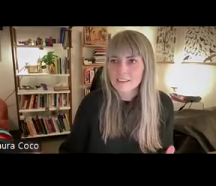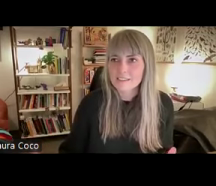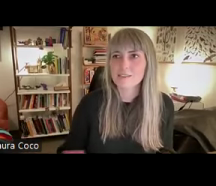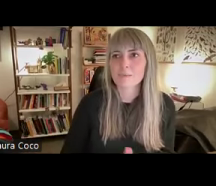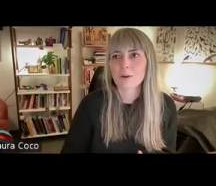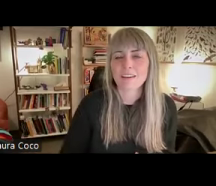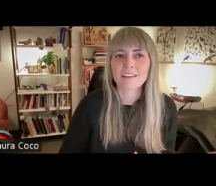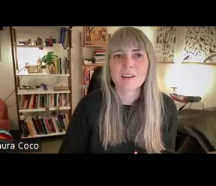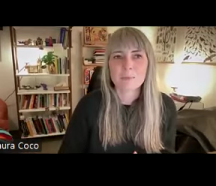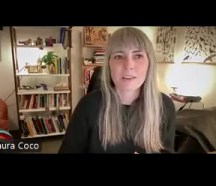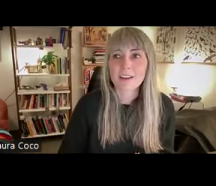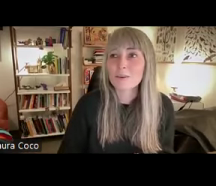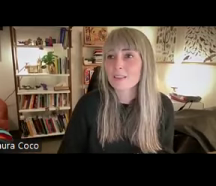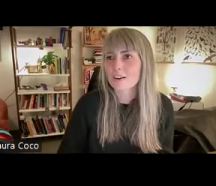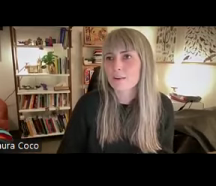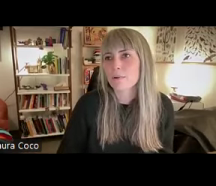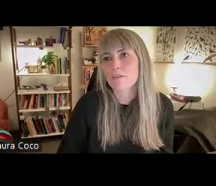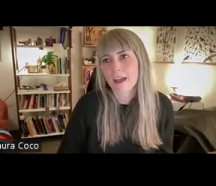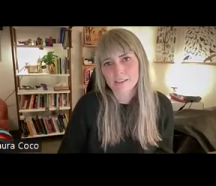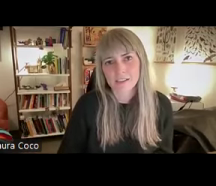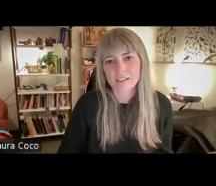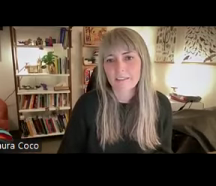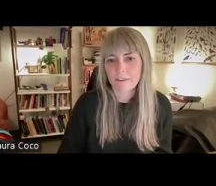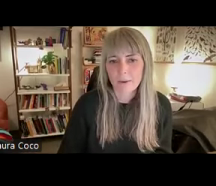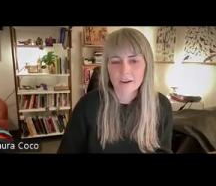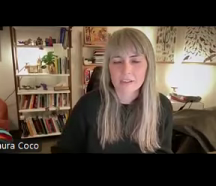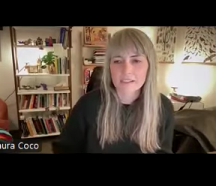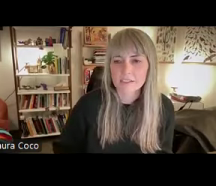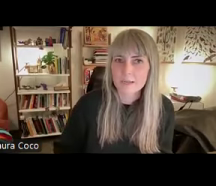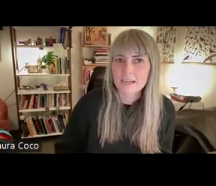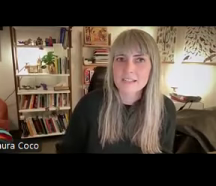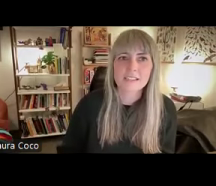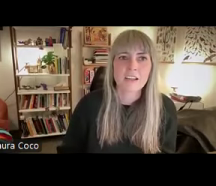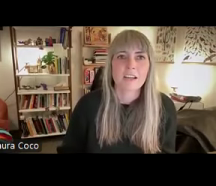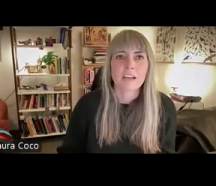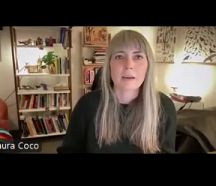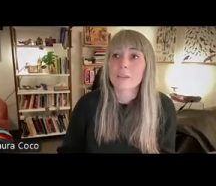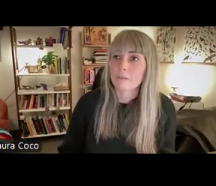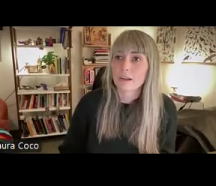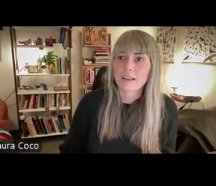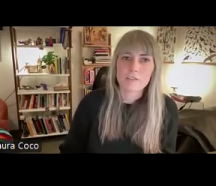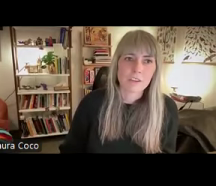Eh, este grupo probablemente lo sabe más que cualquier otra persona. ah,